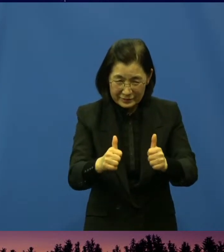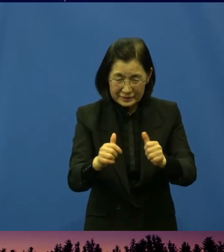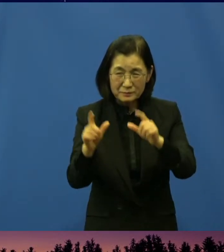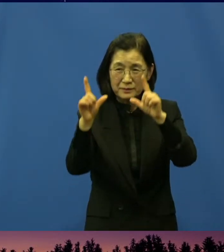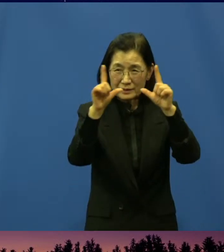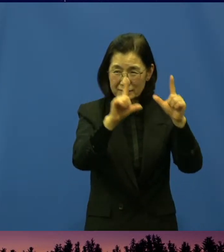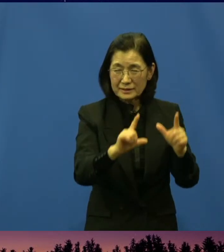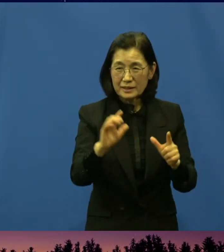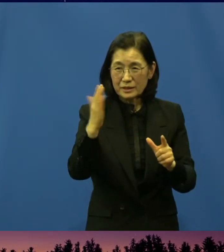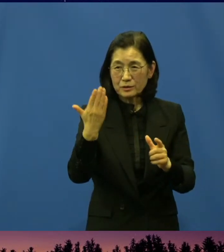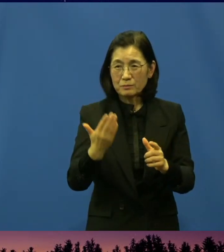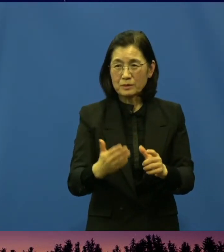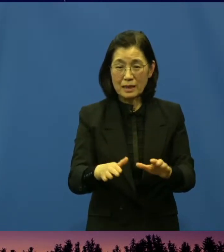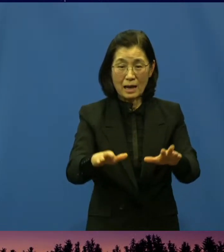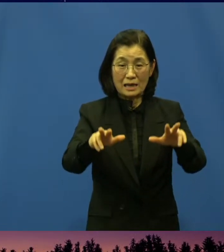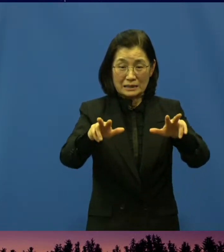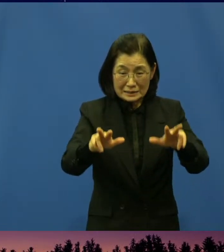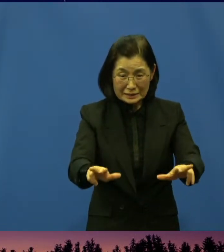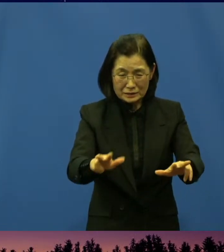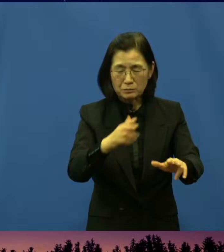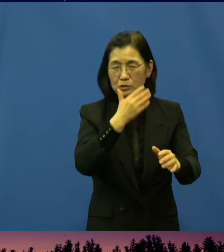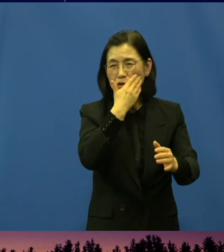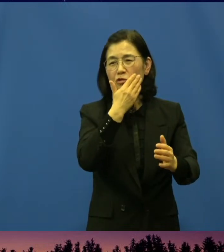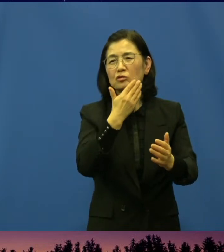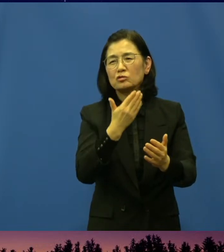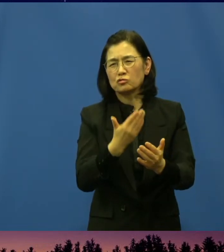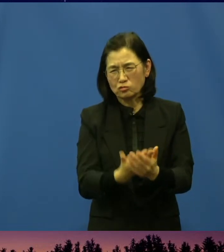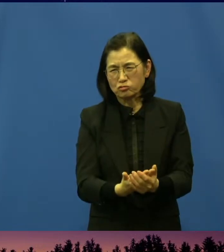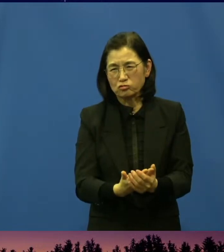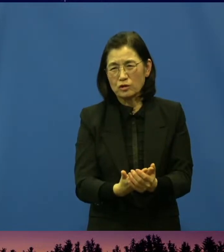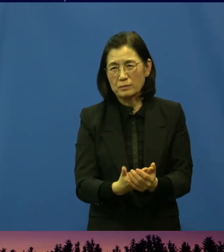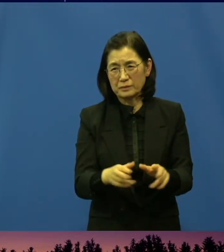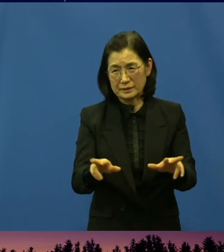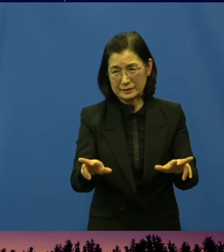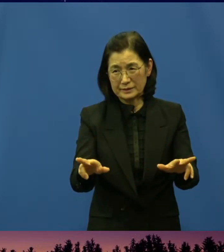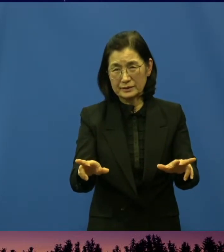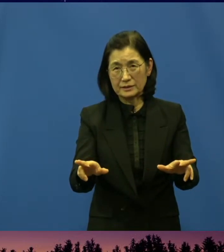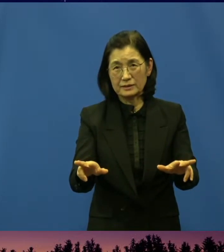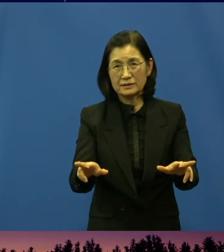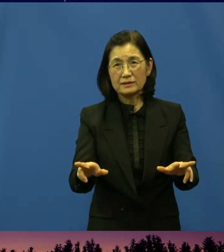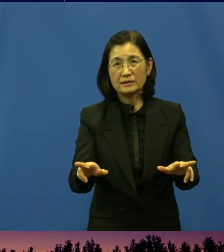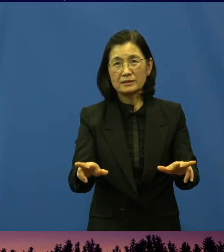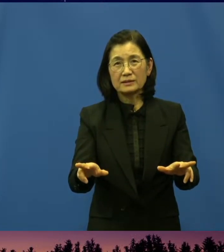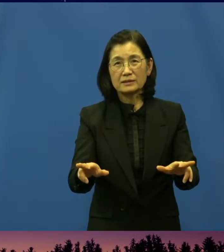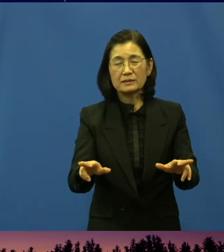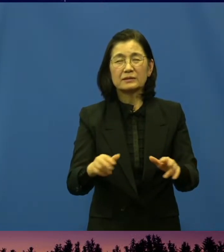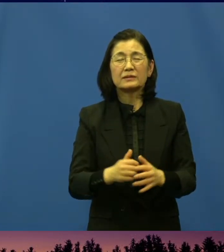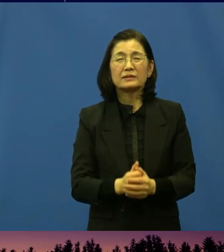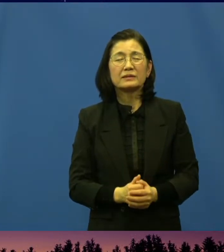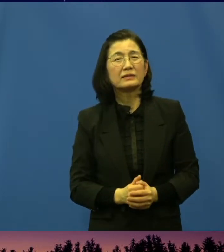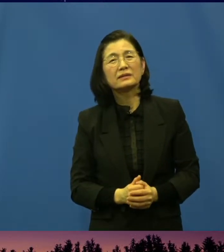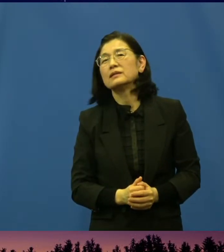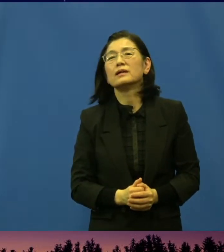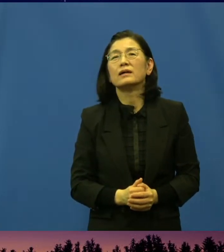오늘 지금이 중요해요, 여러분. 하루 오늘의 시간을 축복하는 겁니다.